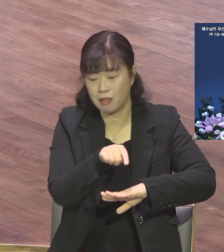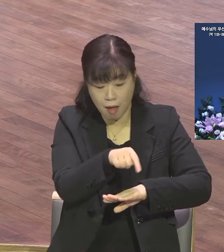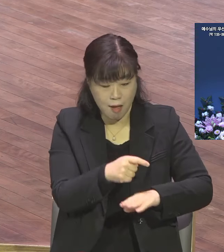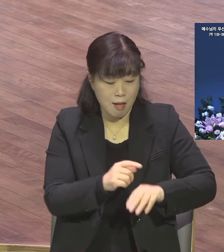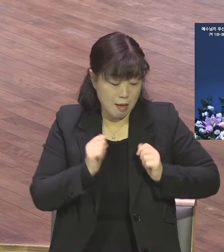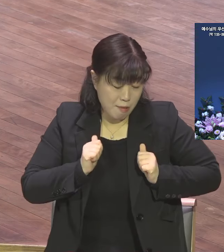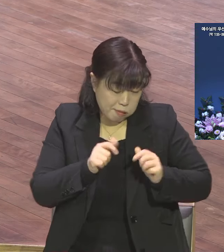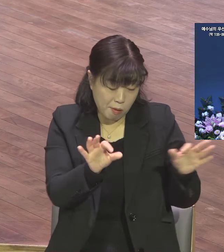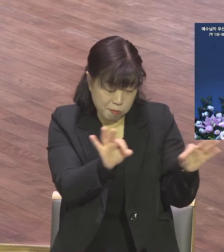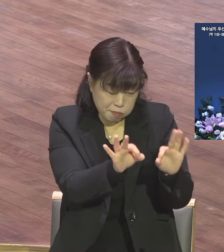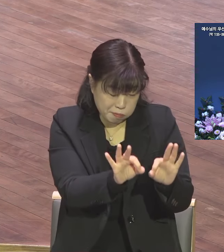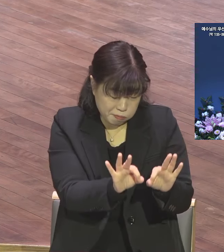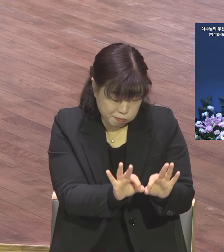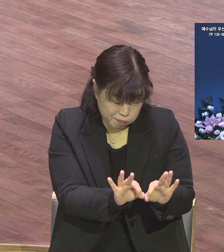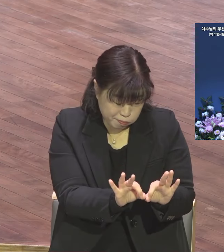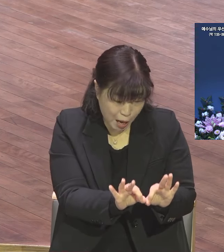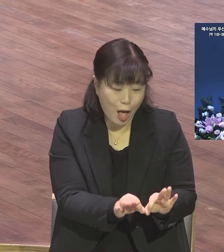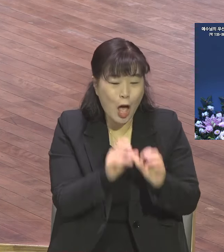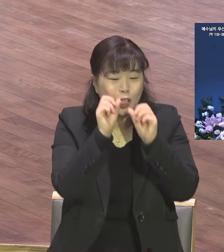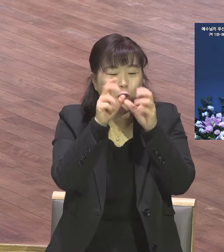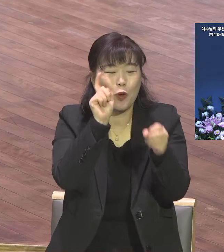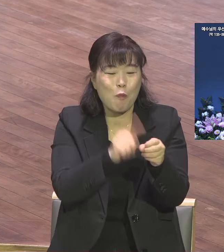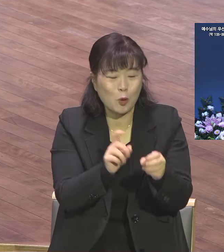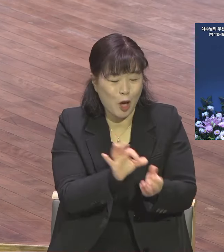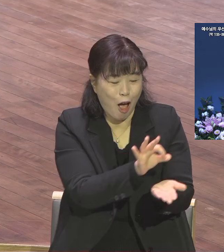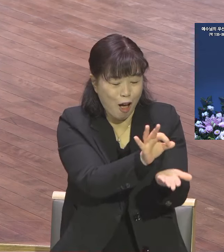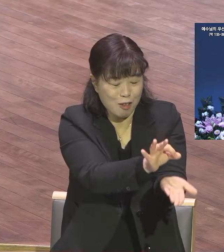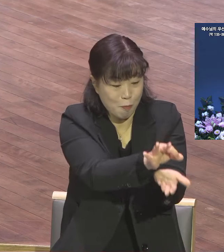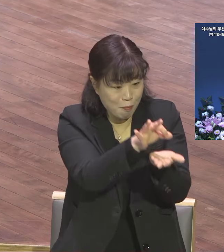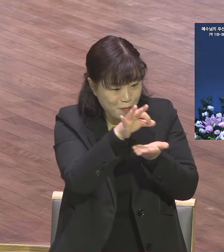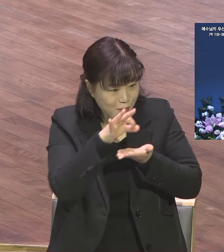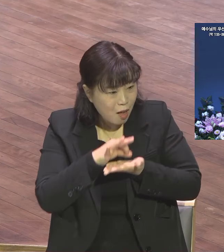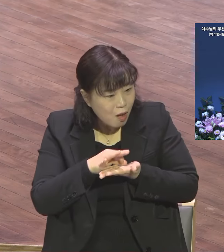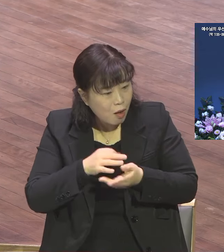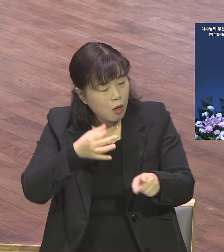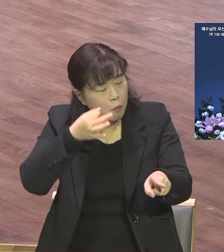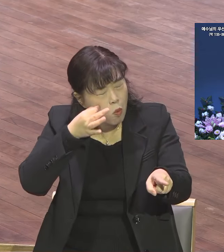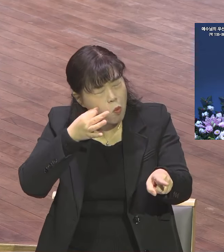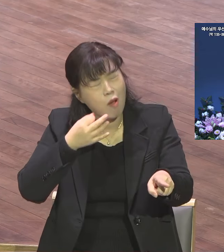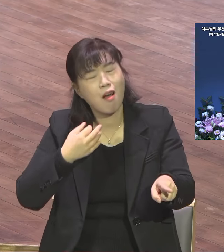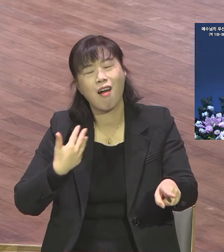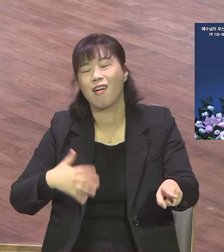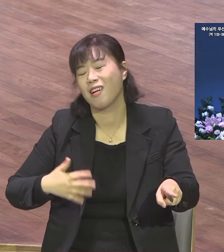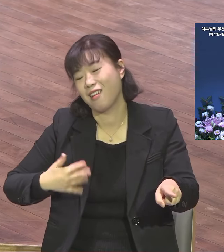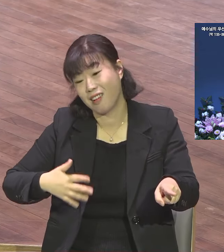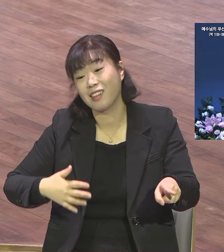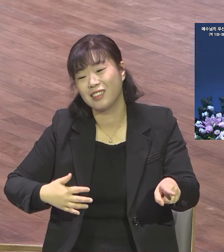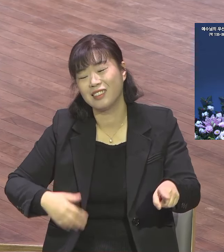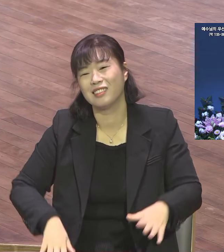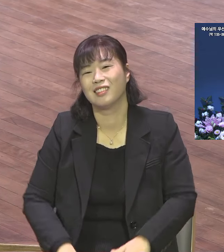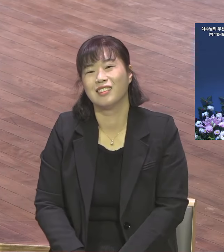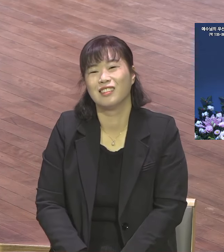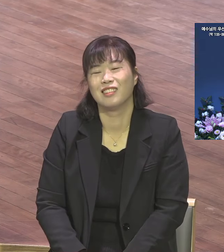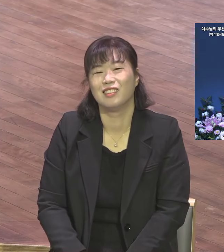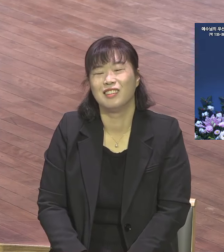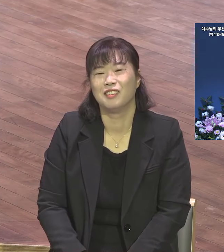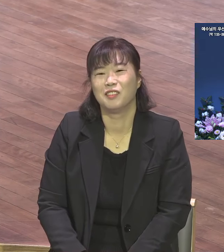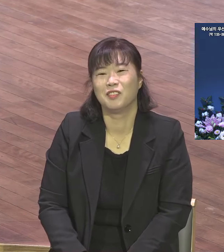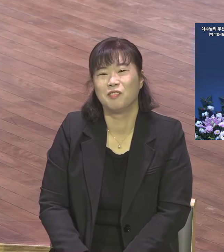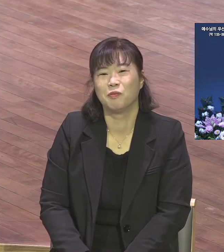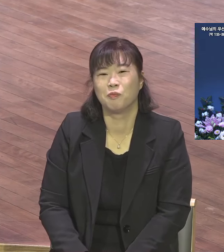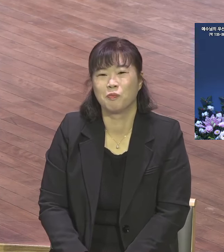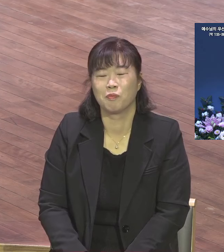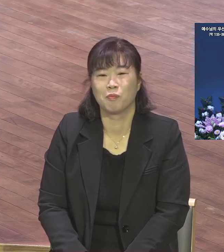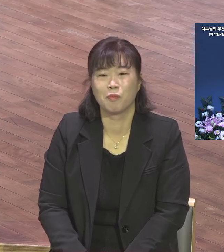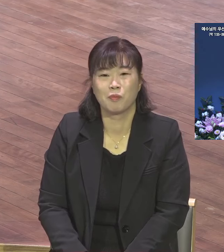제대로 된 제자들이고. 그리고 지금 대구의 그 아홉 교회가 힘을 합쳐가지고 이 남미 선교사들이 오면요. 세계 선교대회를